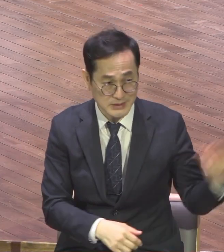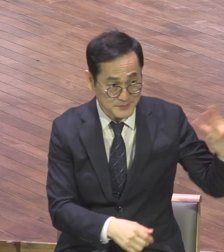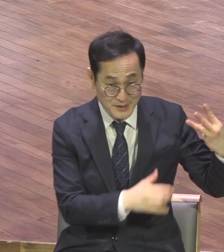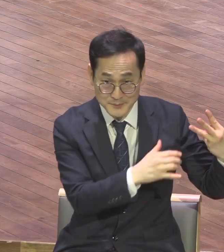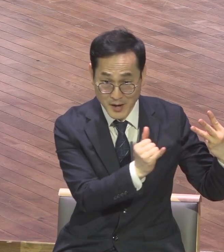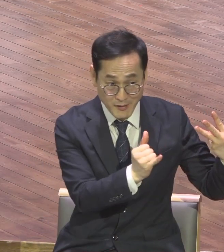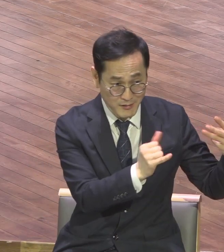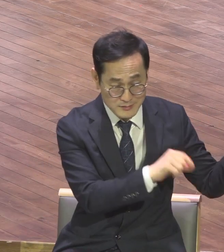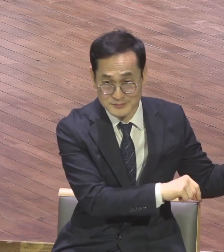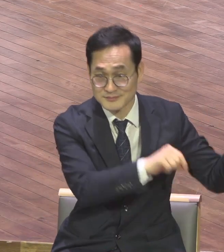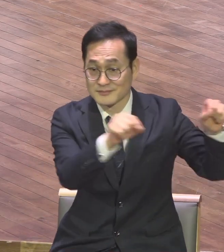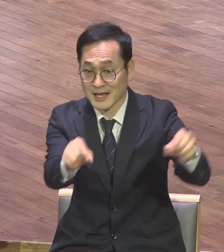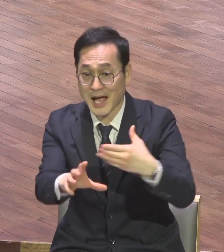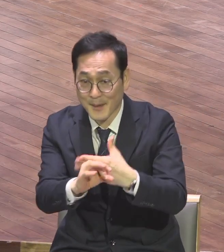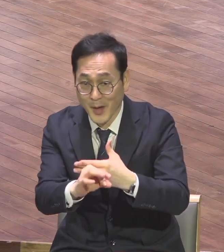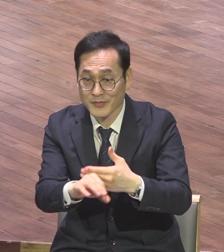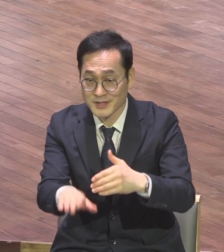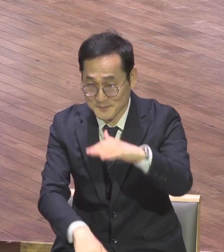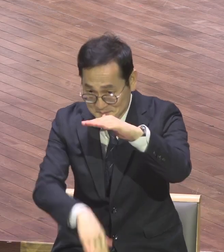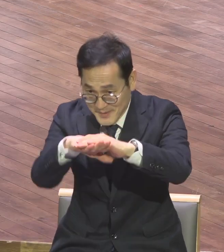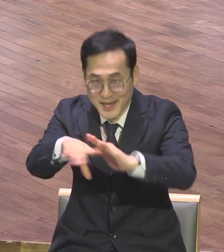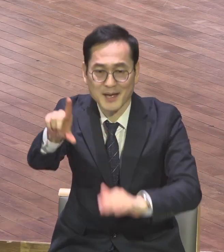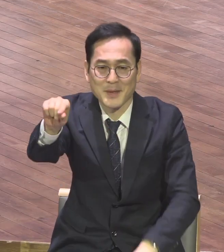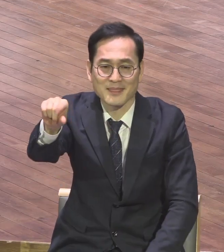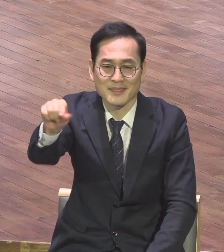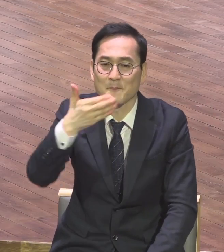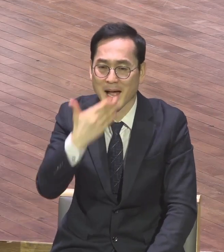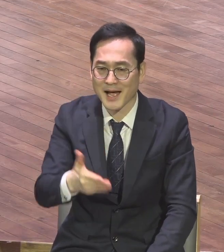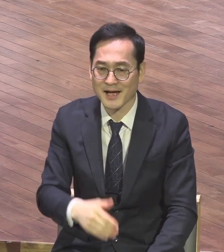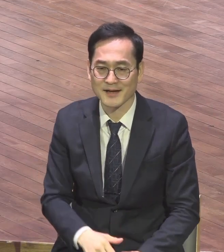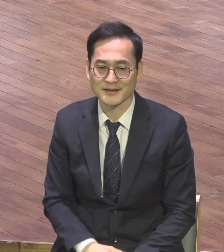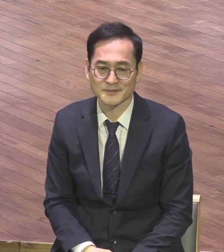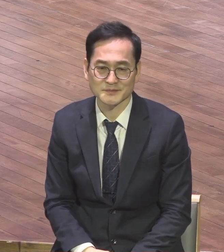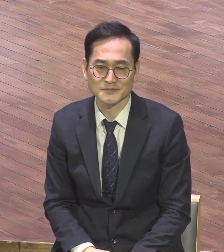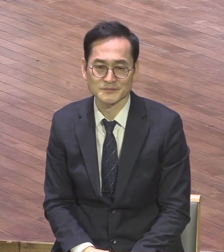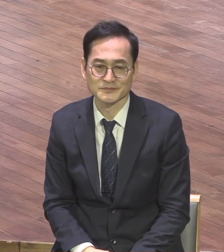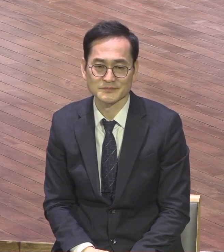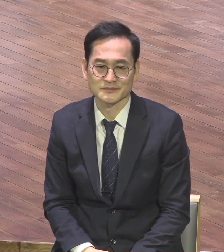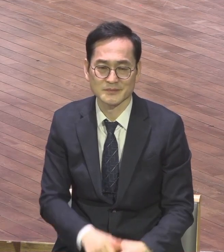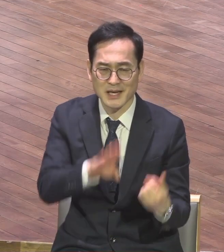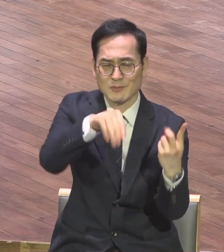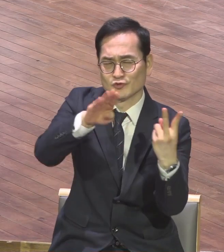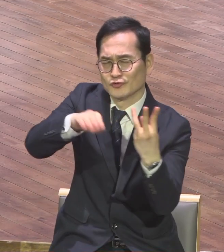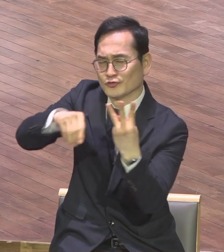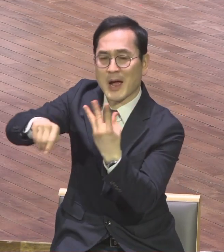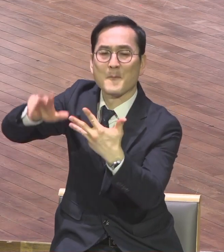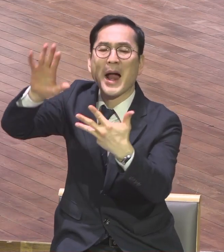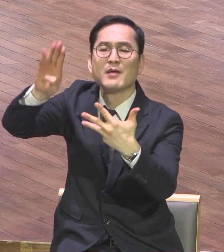1만 성도 출석. 아멘. 8부 예배